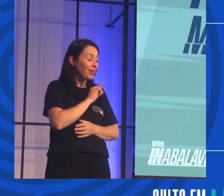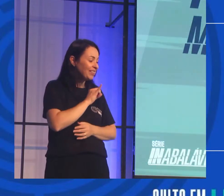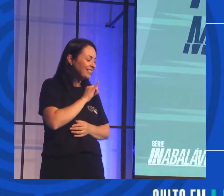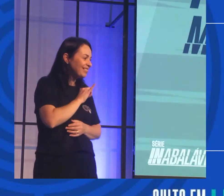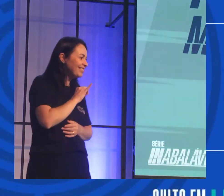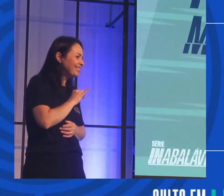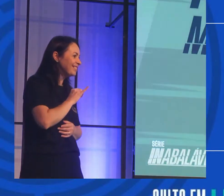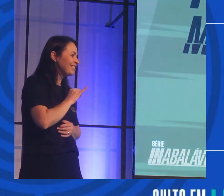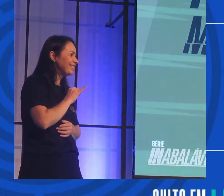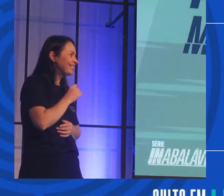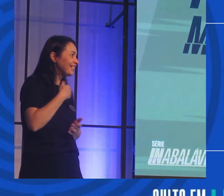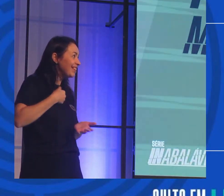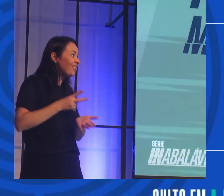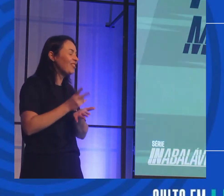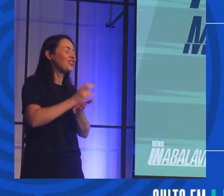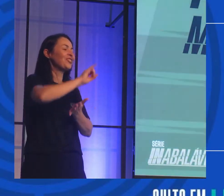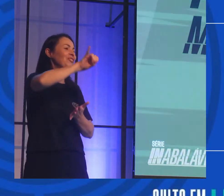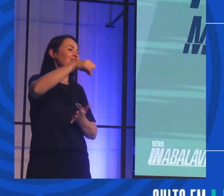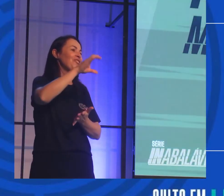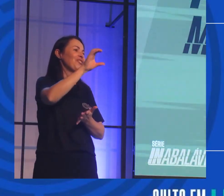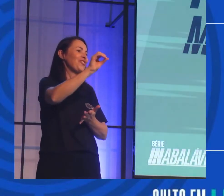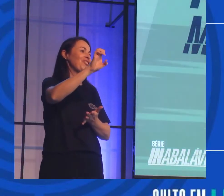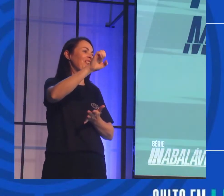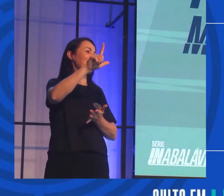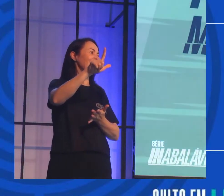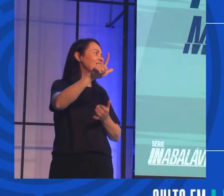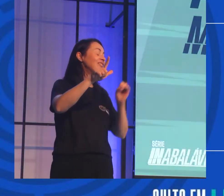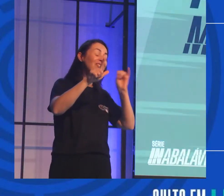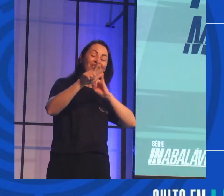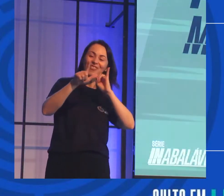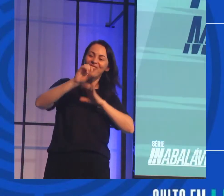Eu continuo me chamando Joel. Oi, Joel. Oi, Joel.